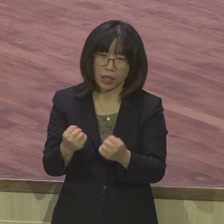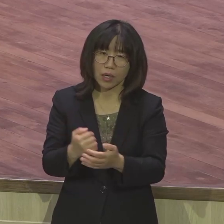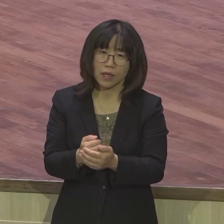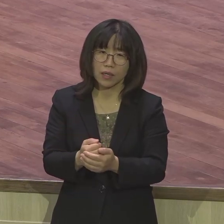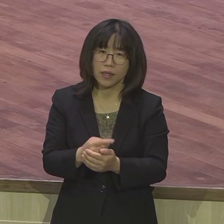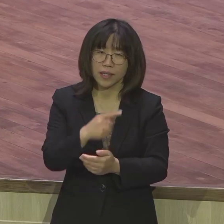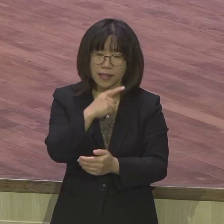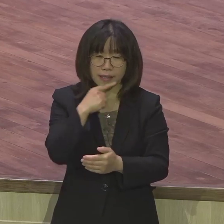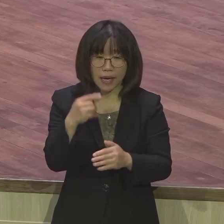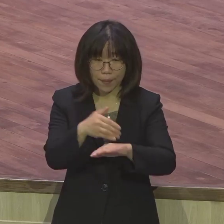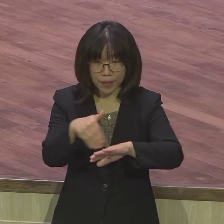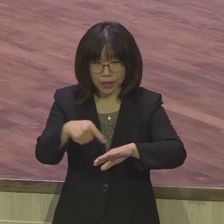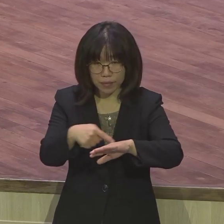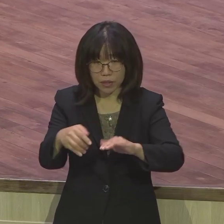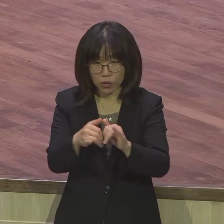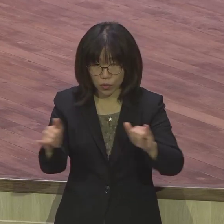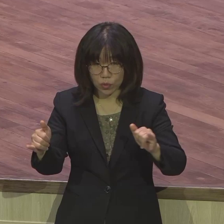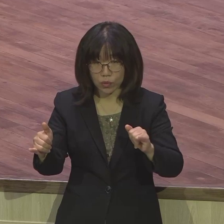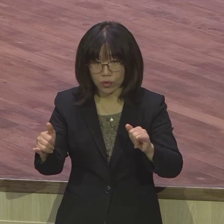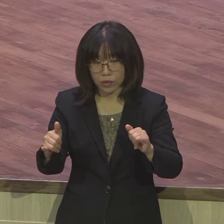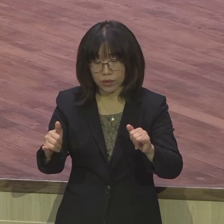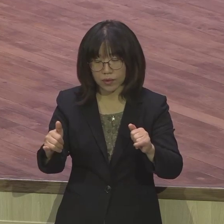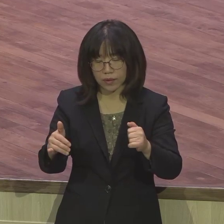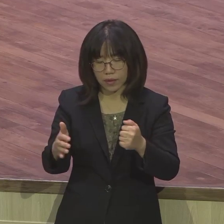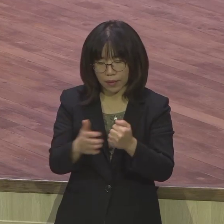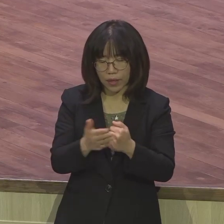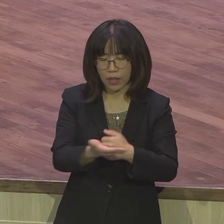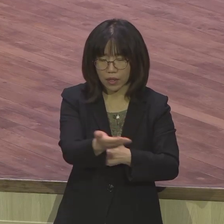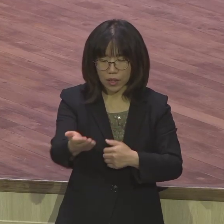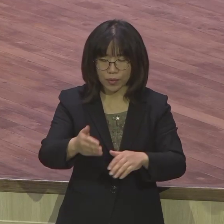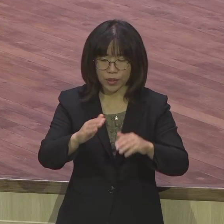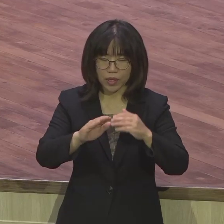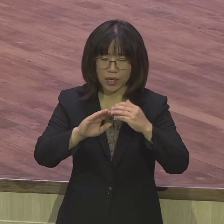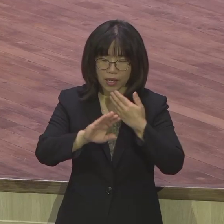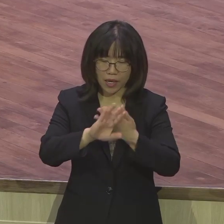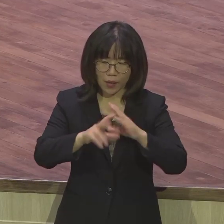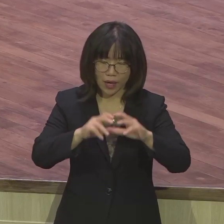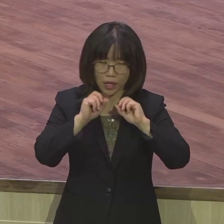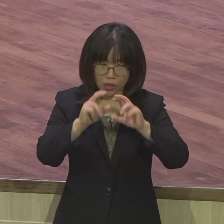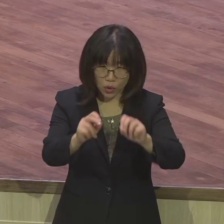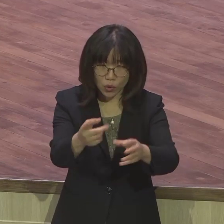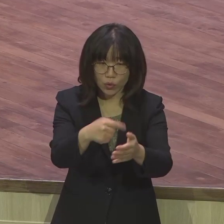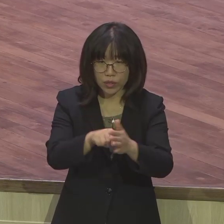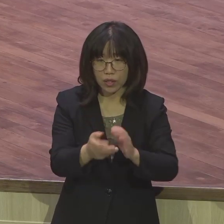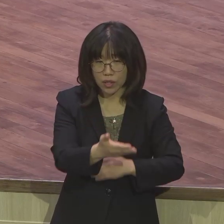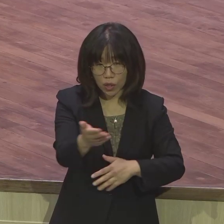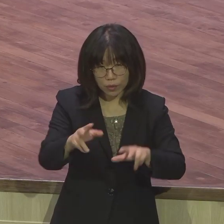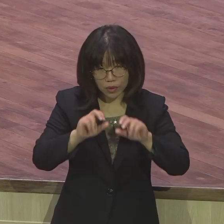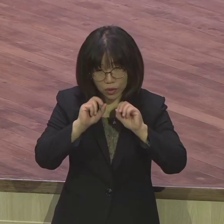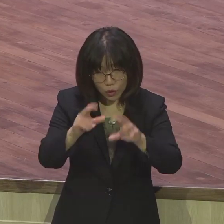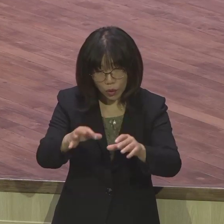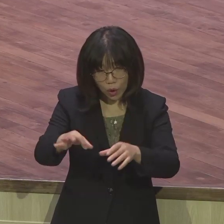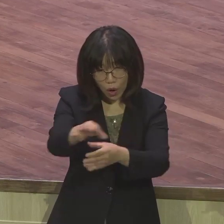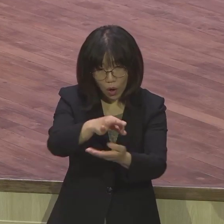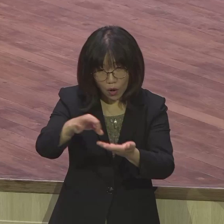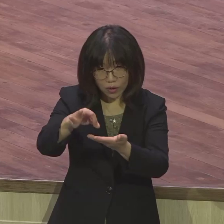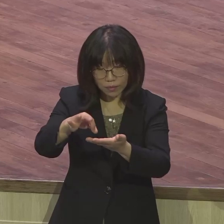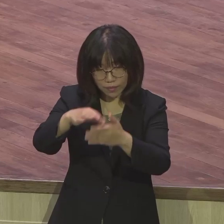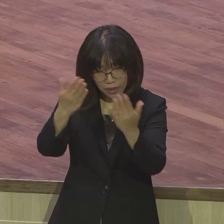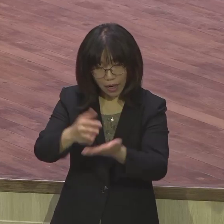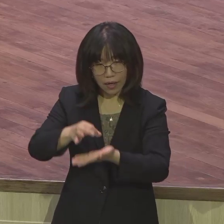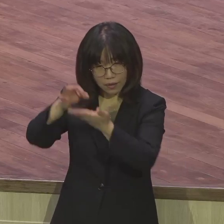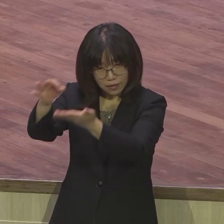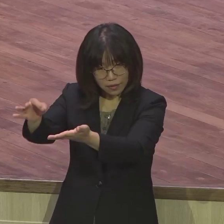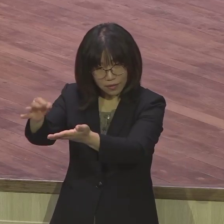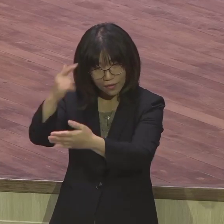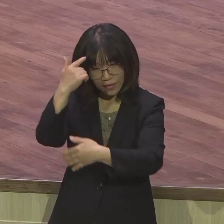다민족 시대를 연다는데 여러분 뭐 하고 계십니까? 선교를 성경금은 다 하고 계시죠, 그죠? 네, 다 하고